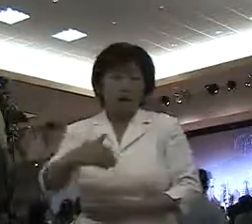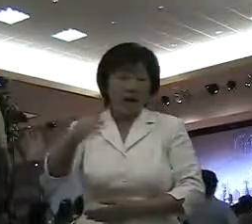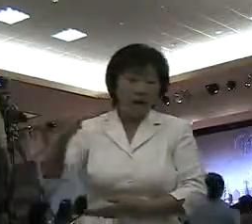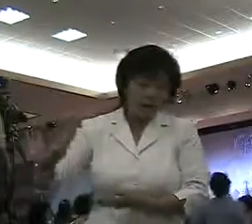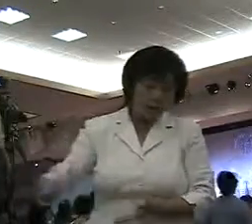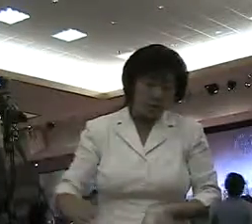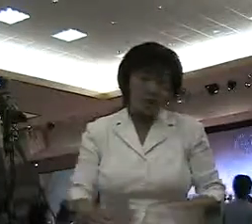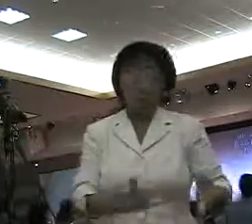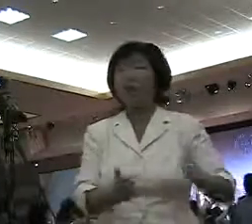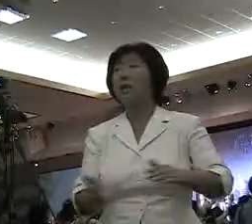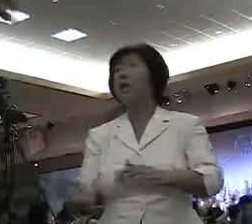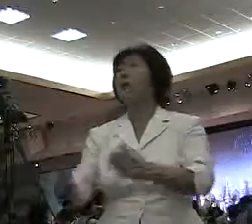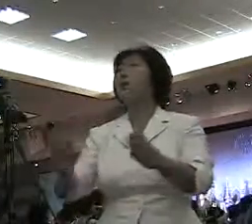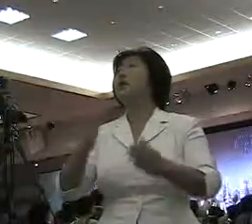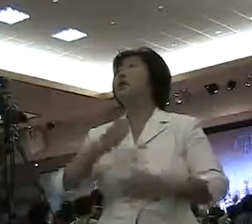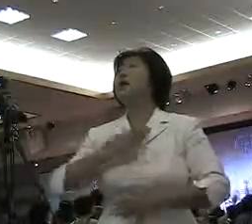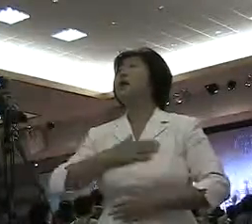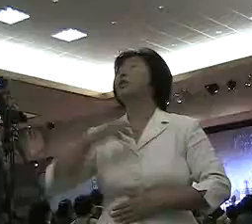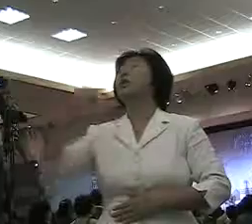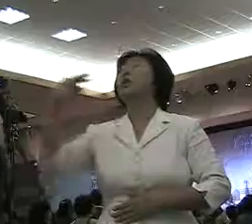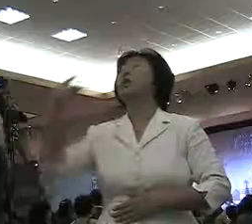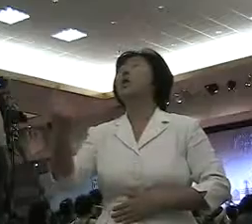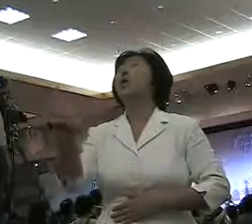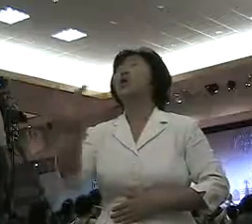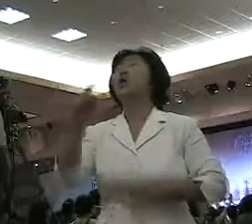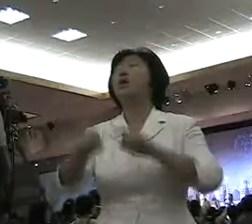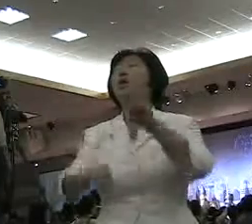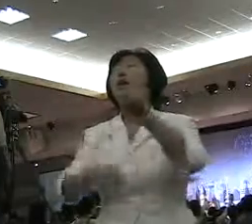주께서 가신 길